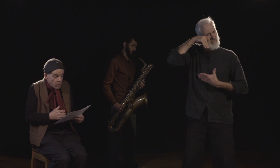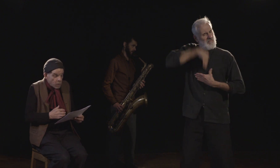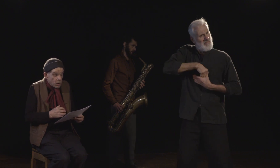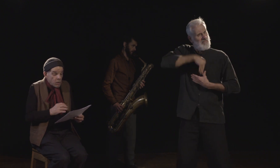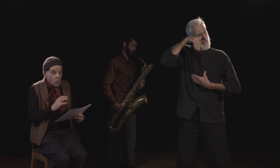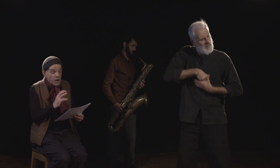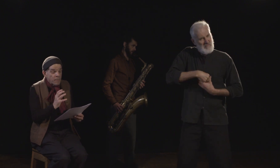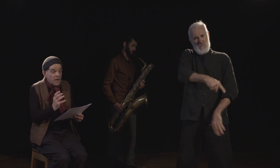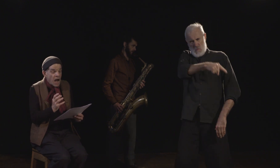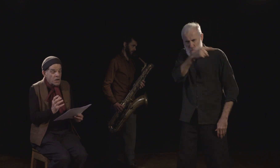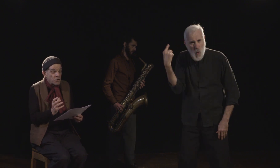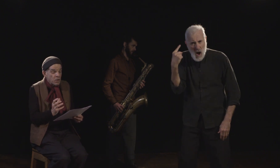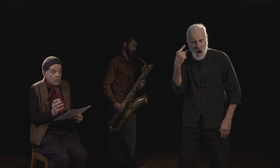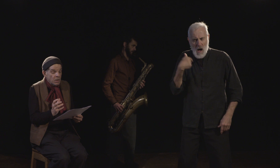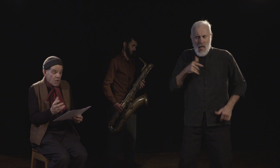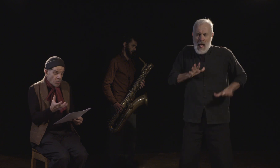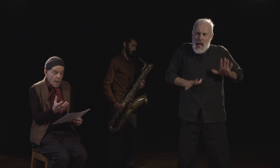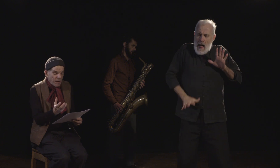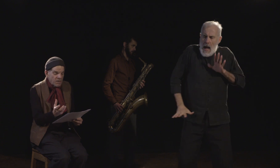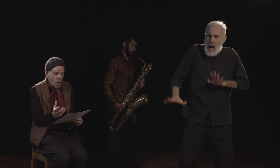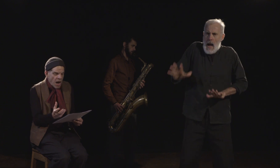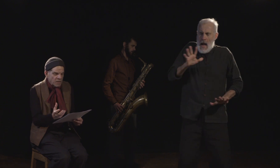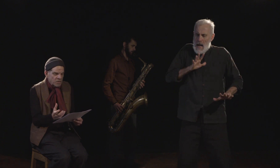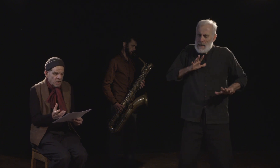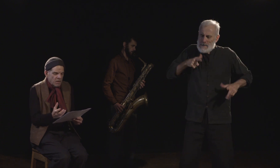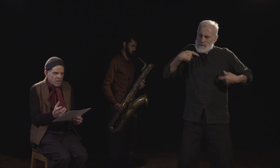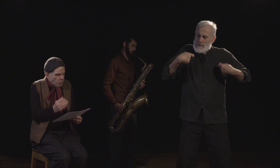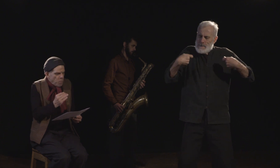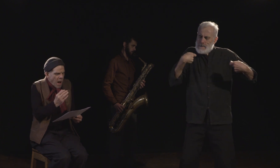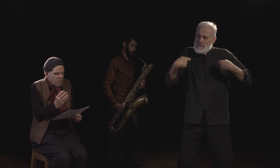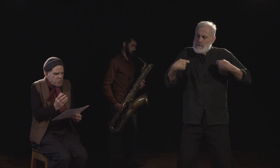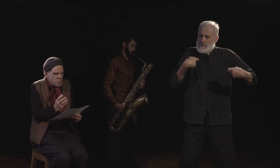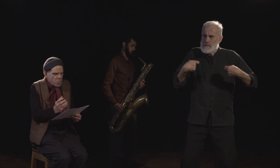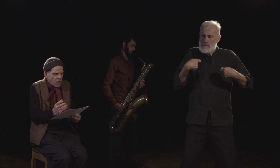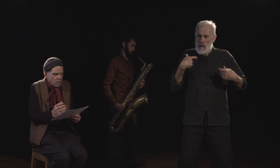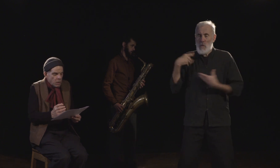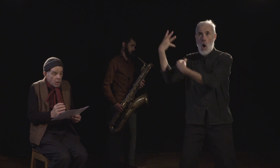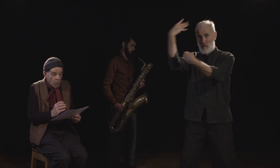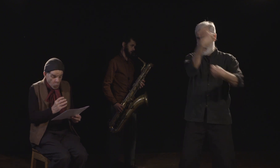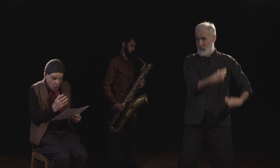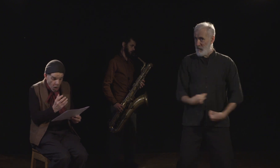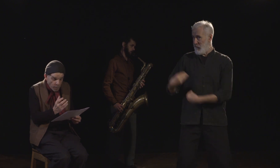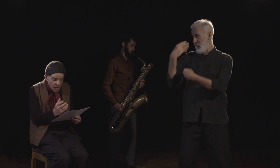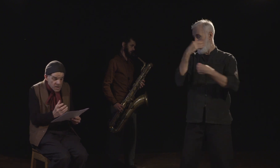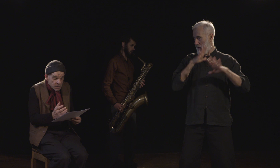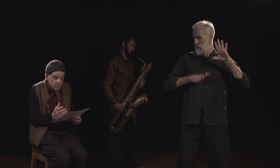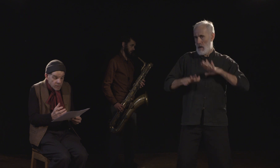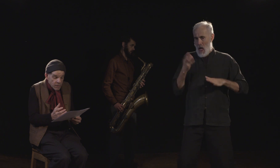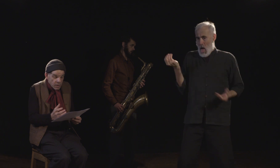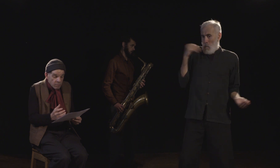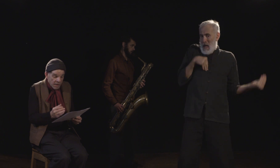dedans. On l'aménage, on l'apprivoise, on le parfume, on le